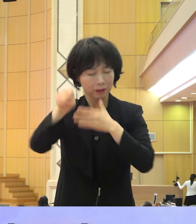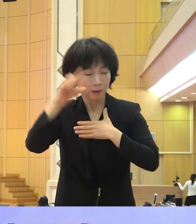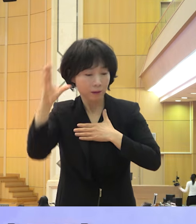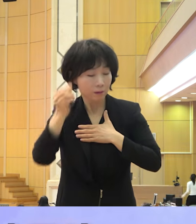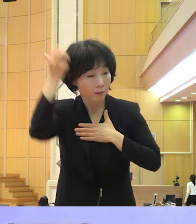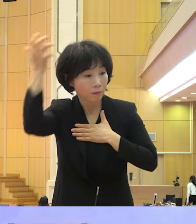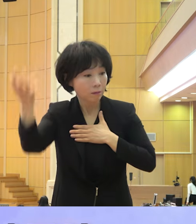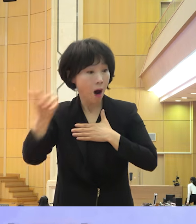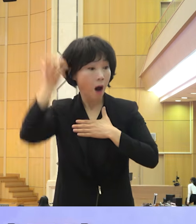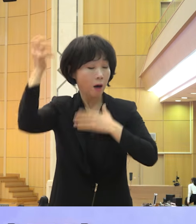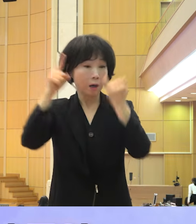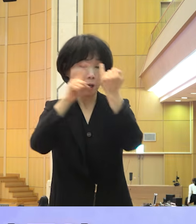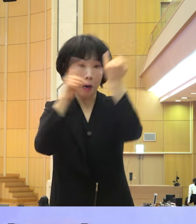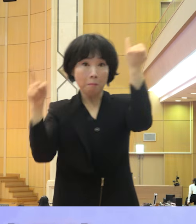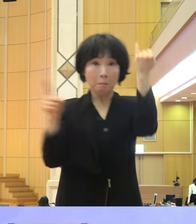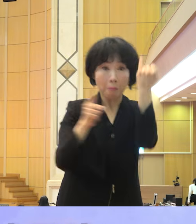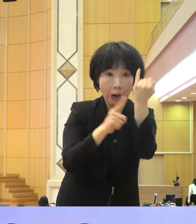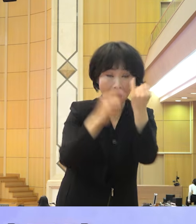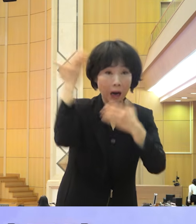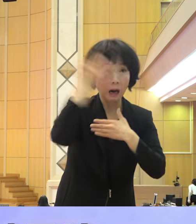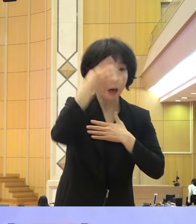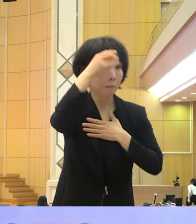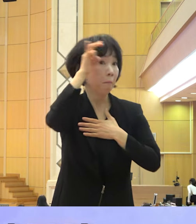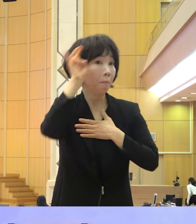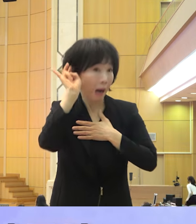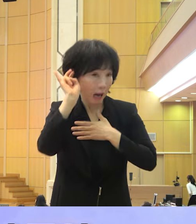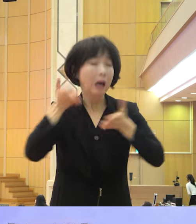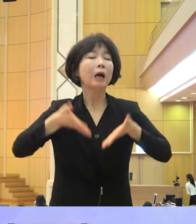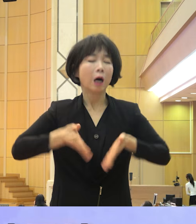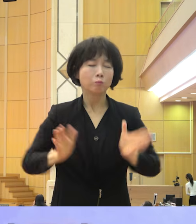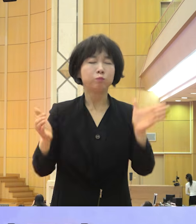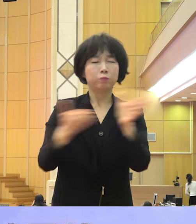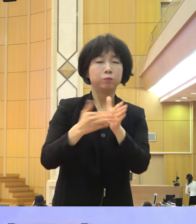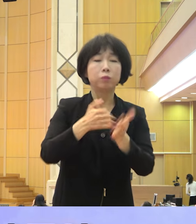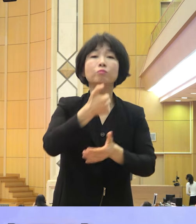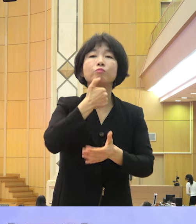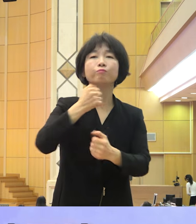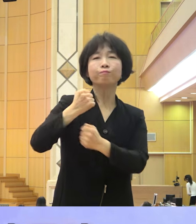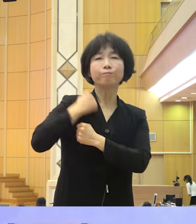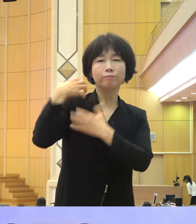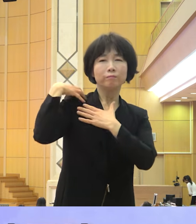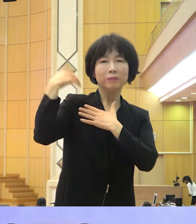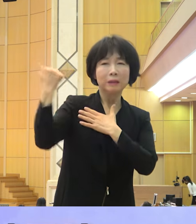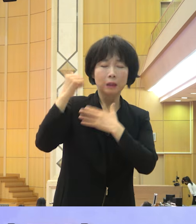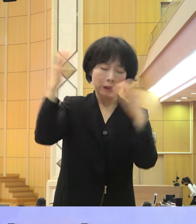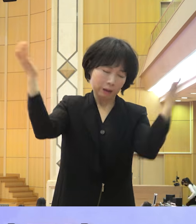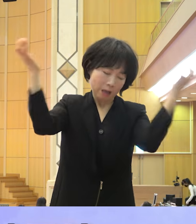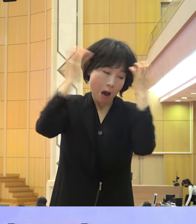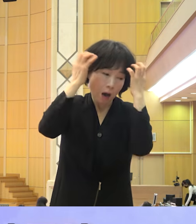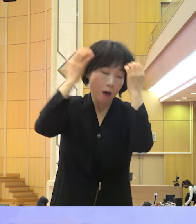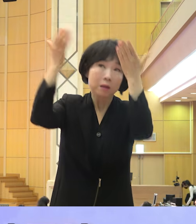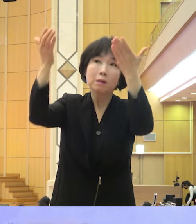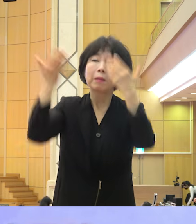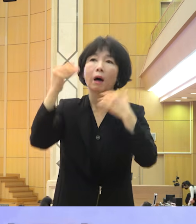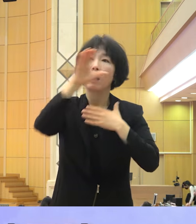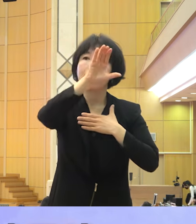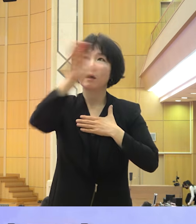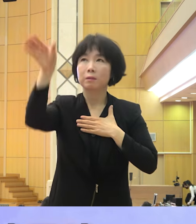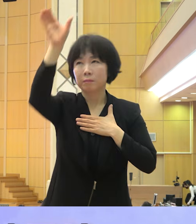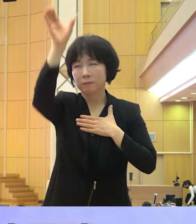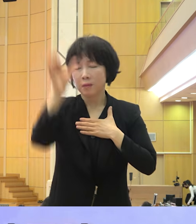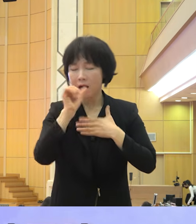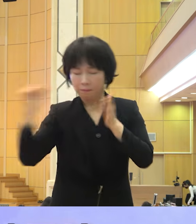믿사오니 이는 성령으로 잉태하사 동정녀 마리아에게 나시고 본디오 빌라도에게 고난을